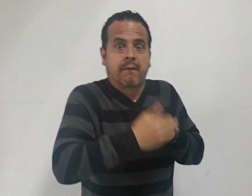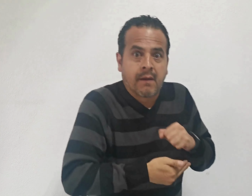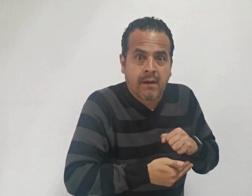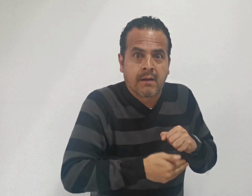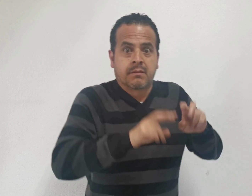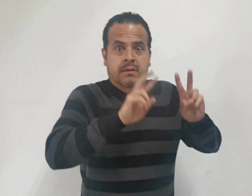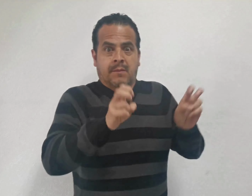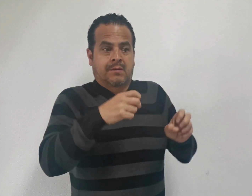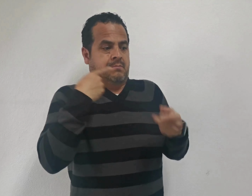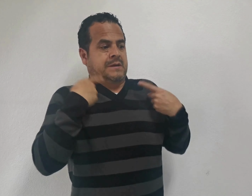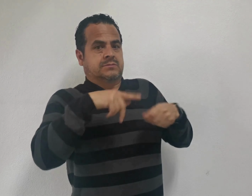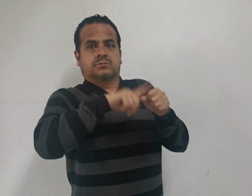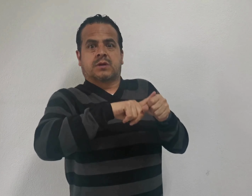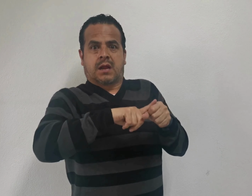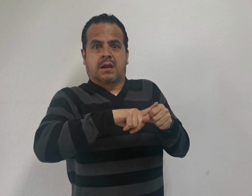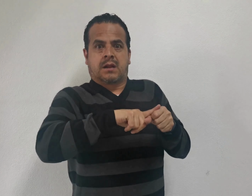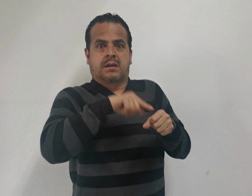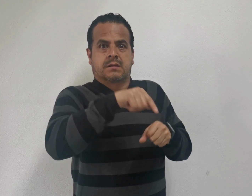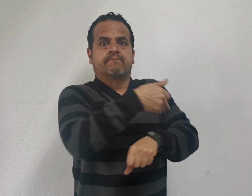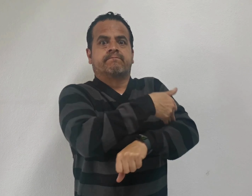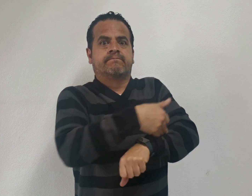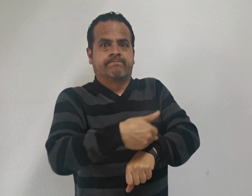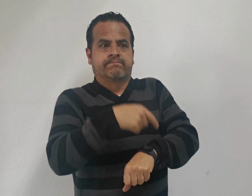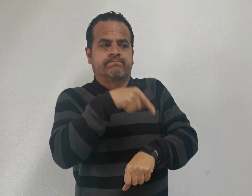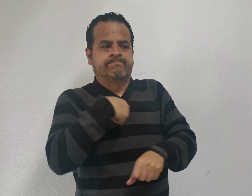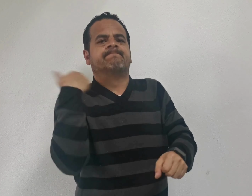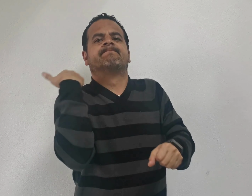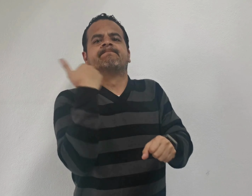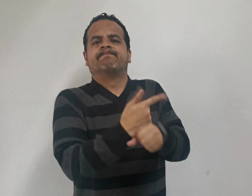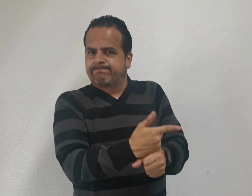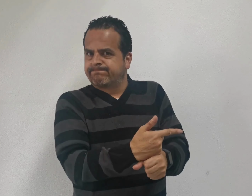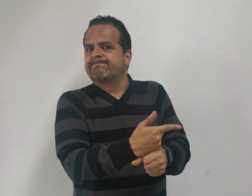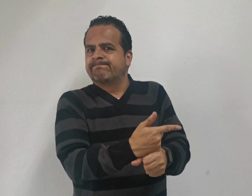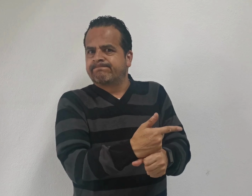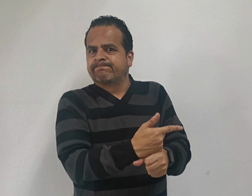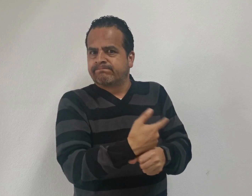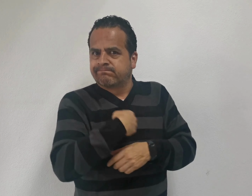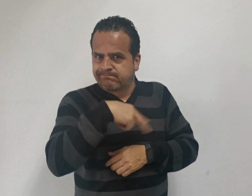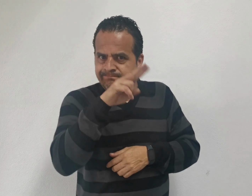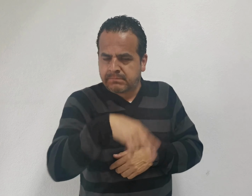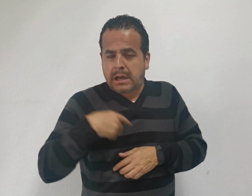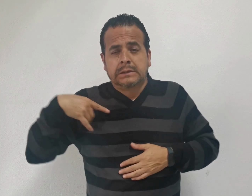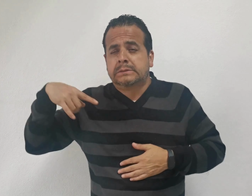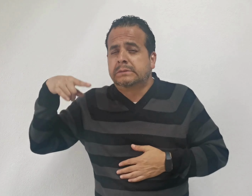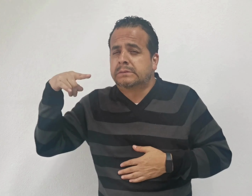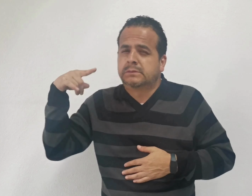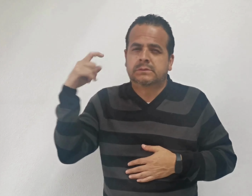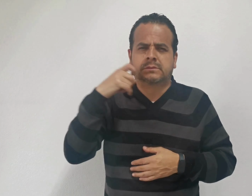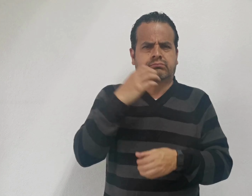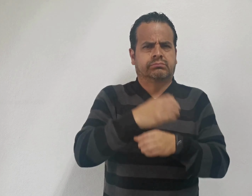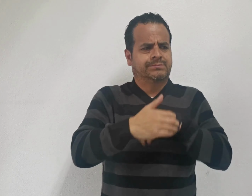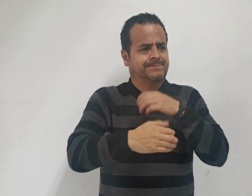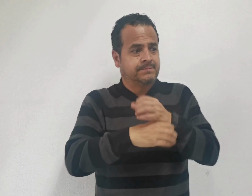hice muchas cosas en la vida familiar en la vida personal y que pues lo hace todavía mucho más significativo y me cuestan las